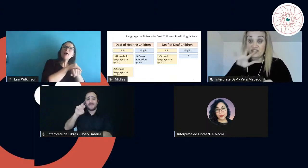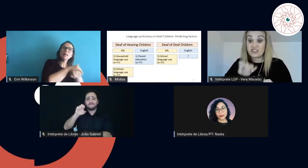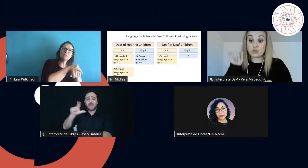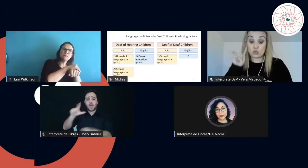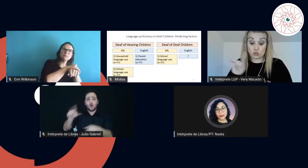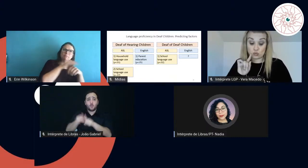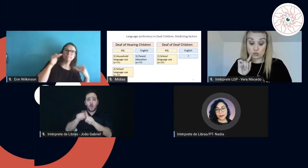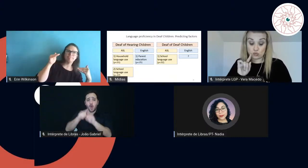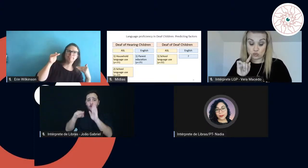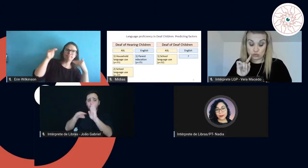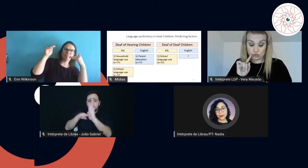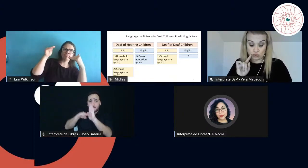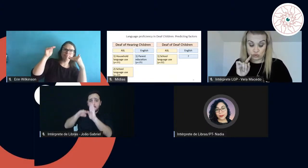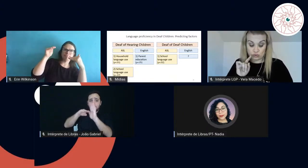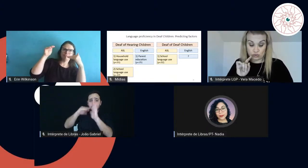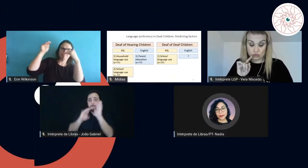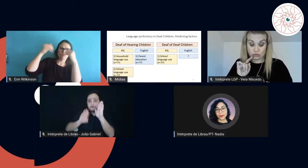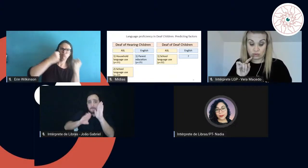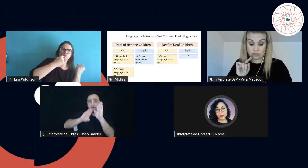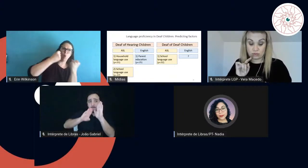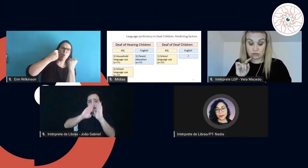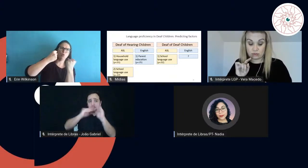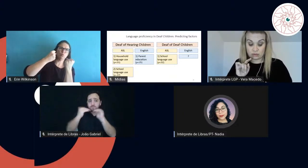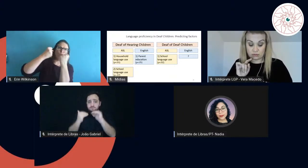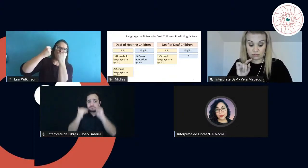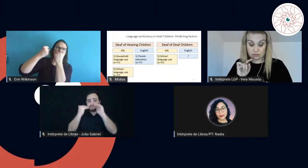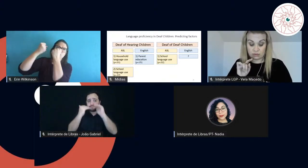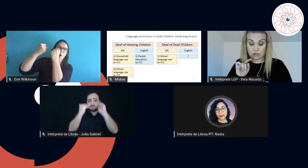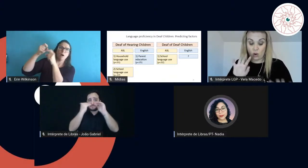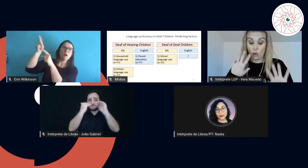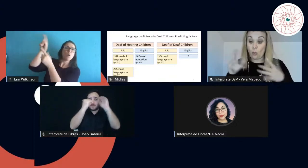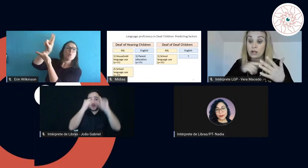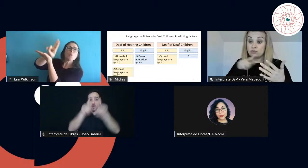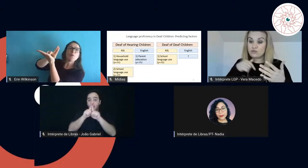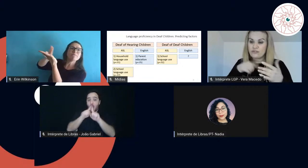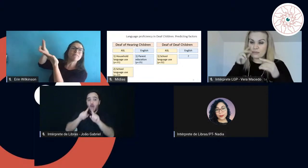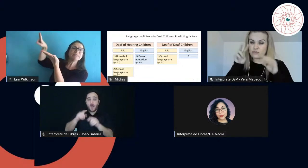surdos, no que tange ao nível nível